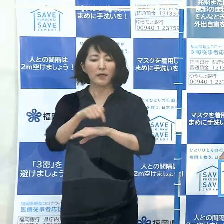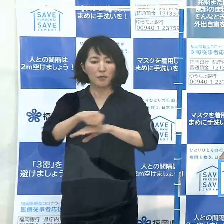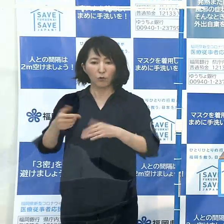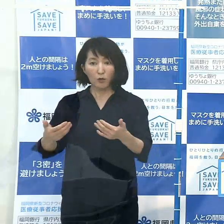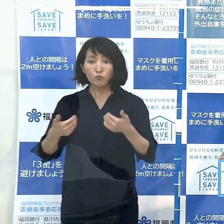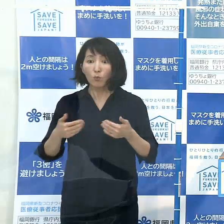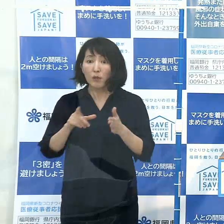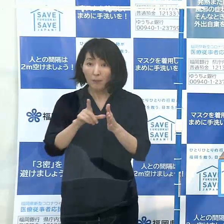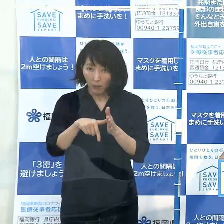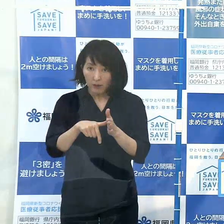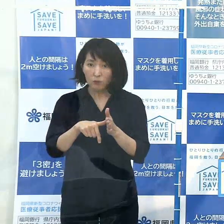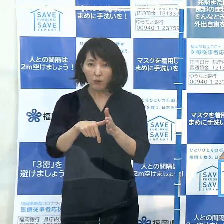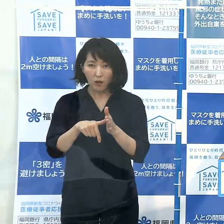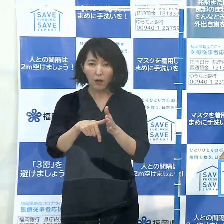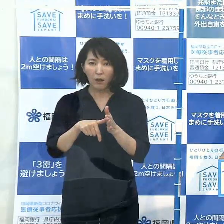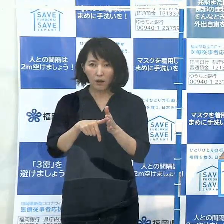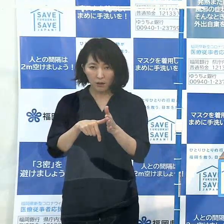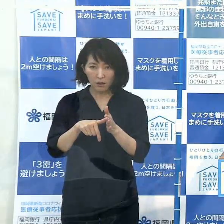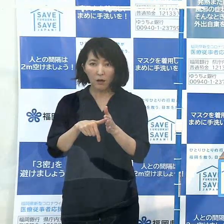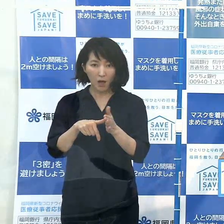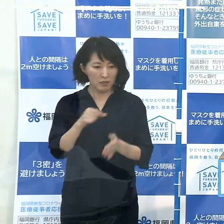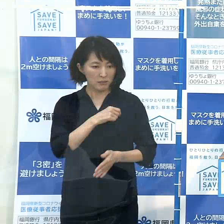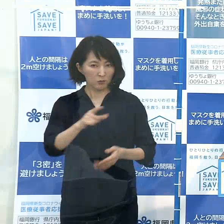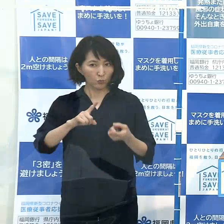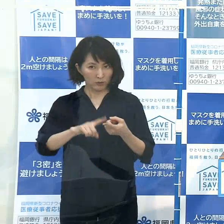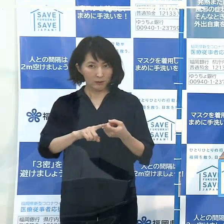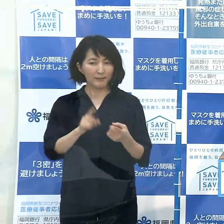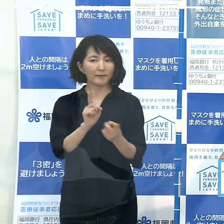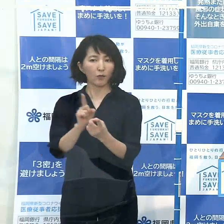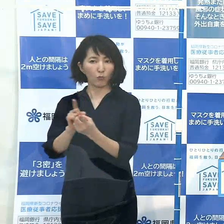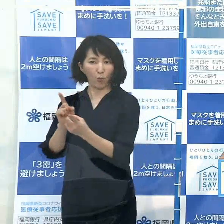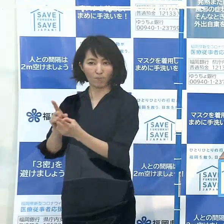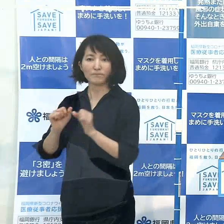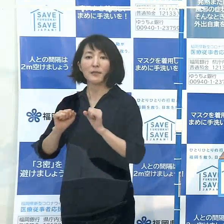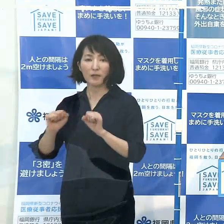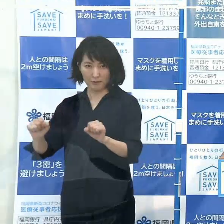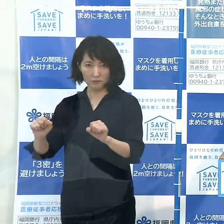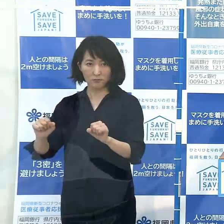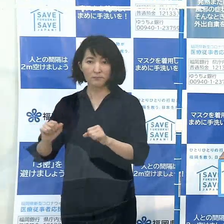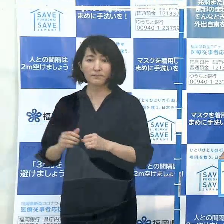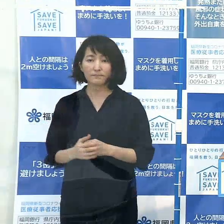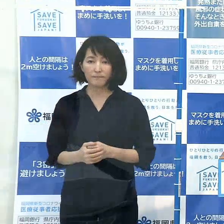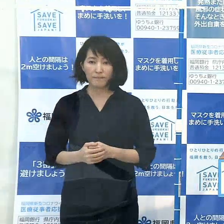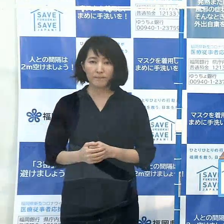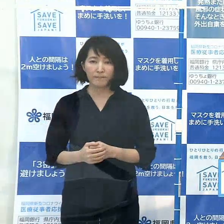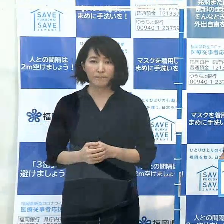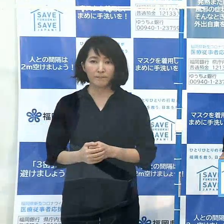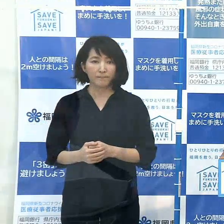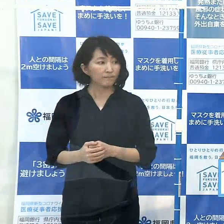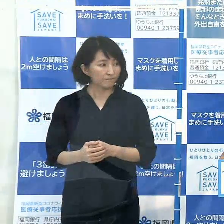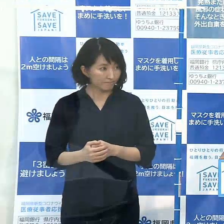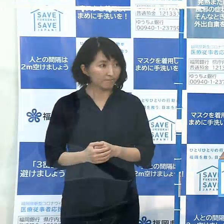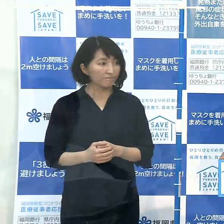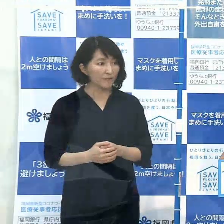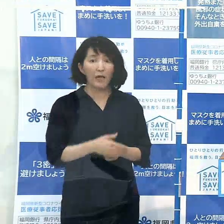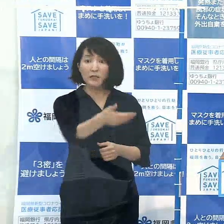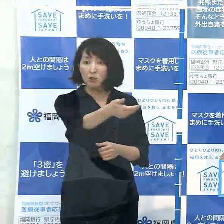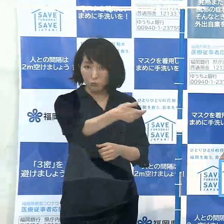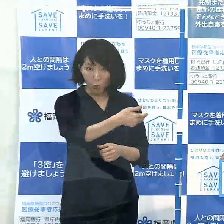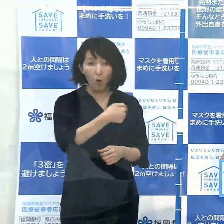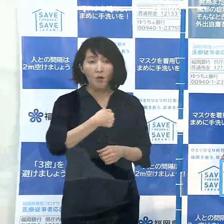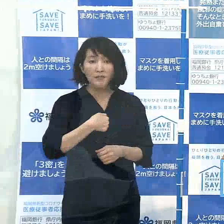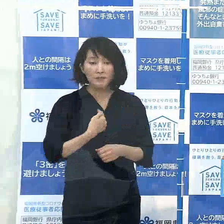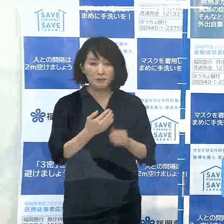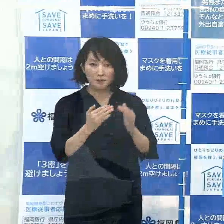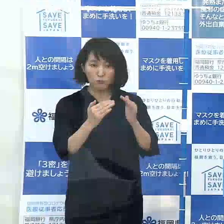必要であれば、それは果敢に対応していきたいと思っております。 自宅待機者が